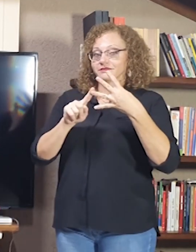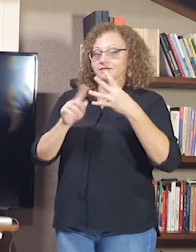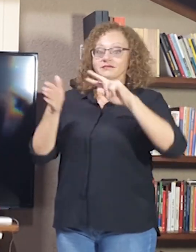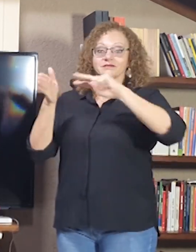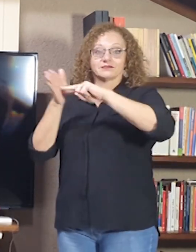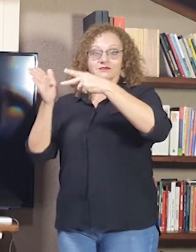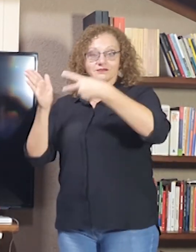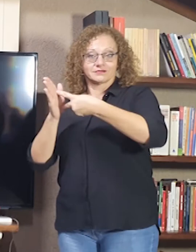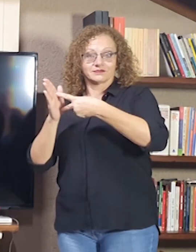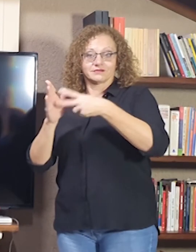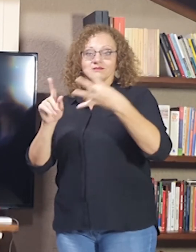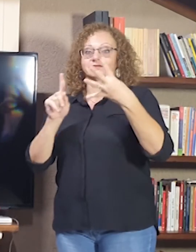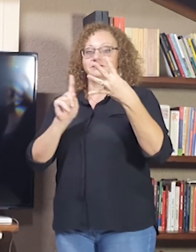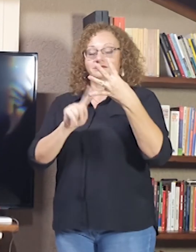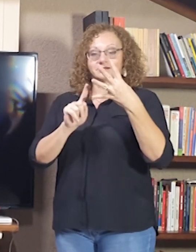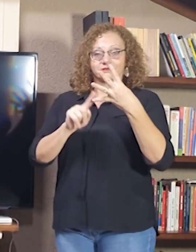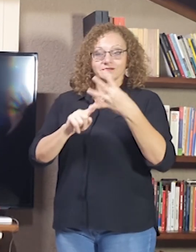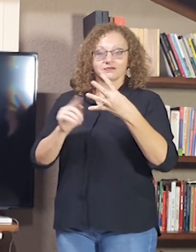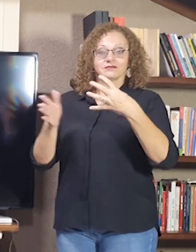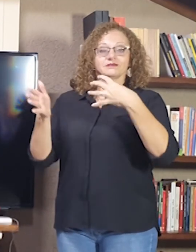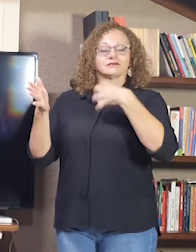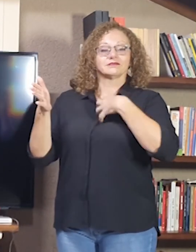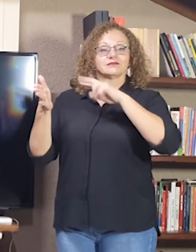sintaxe, a semântica e a pragmática.